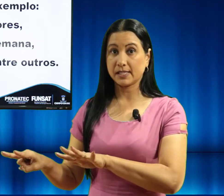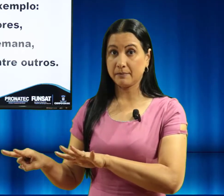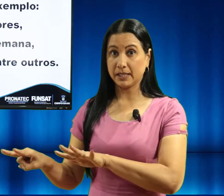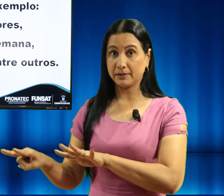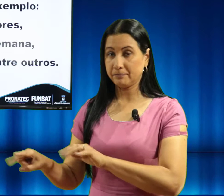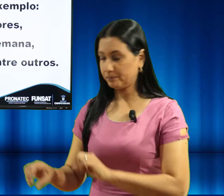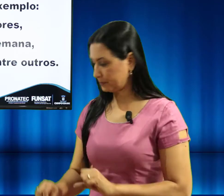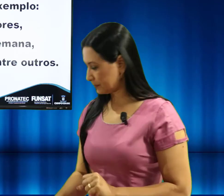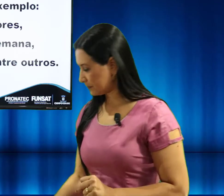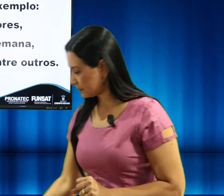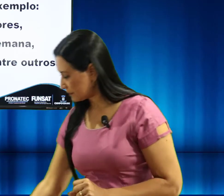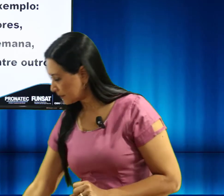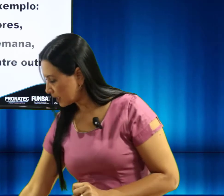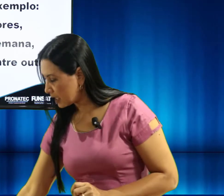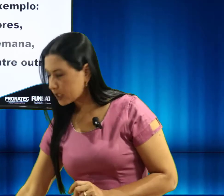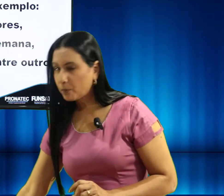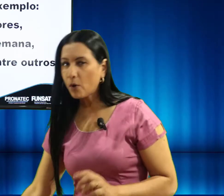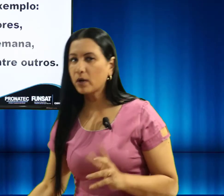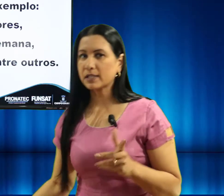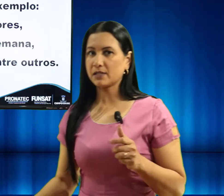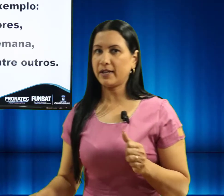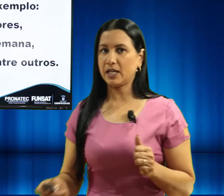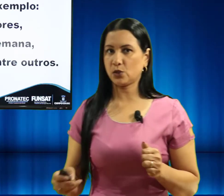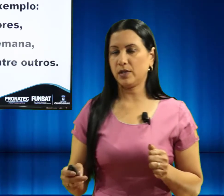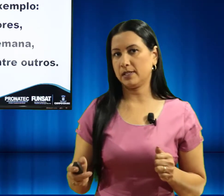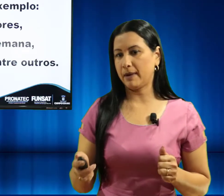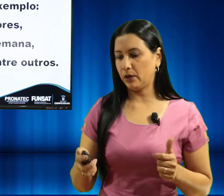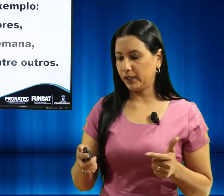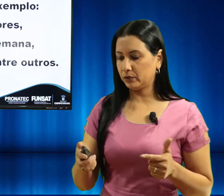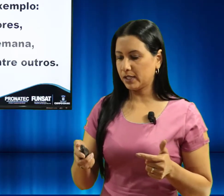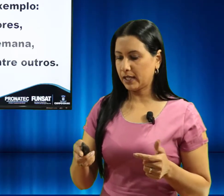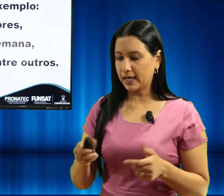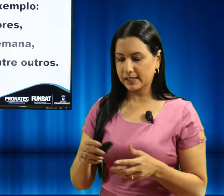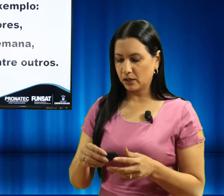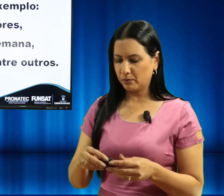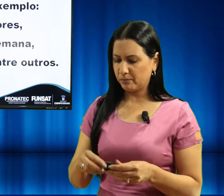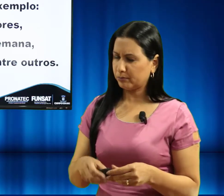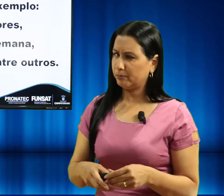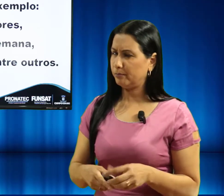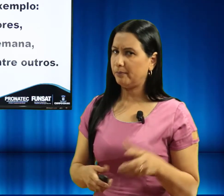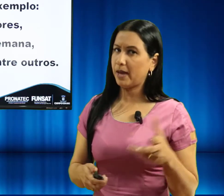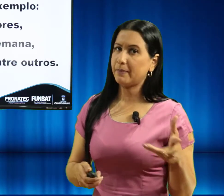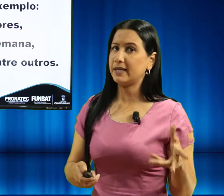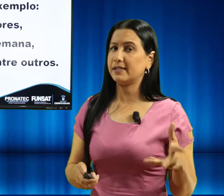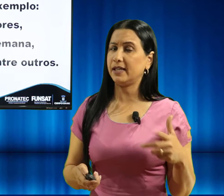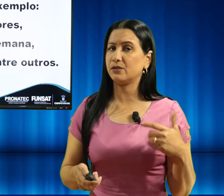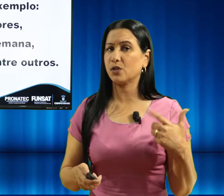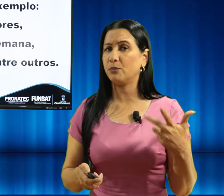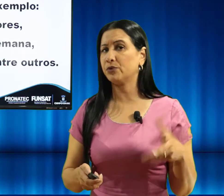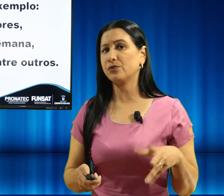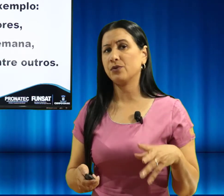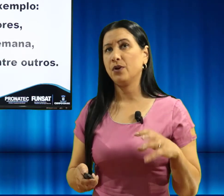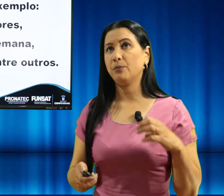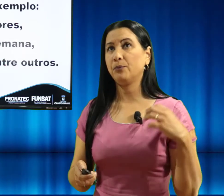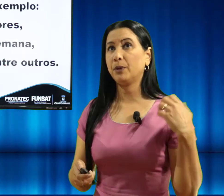Semana. São poucas as variações, a maioria dos sinais são bem parecidos, tem muito